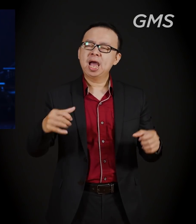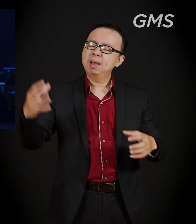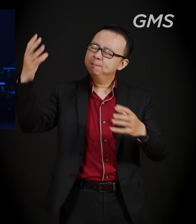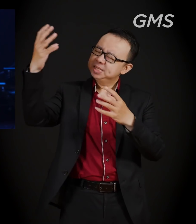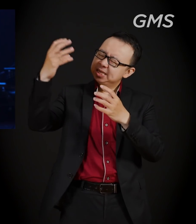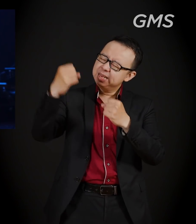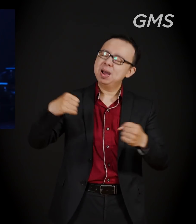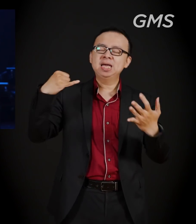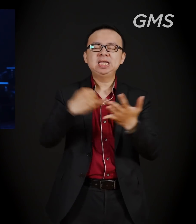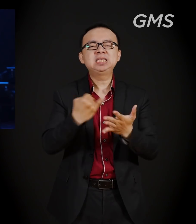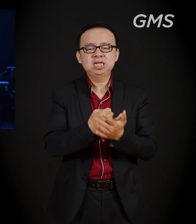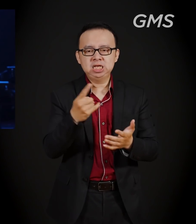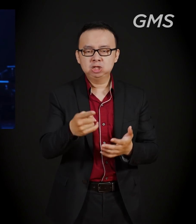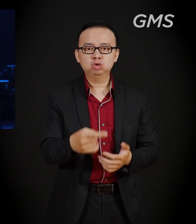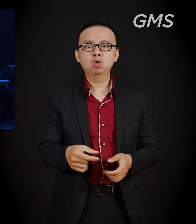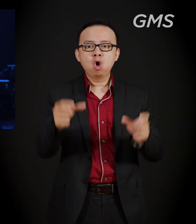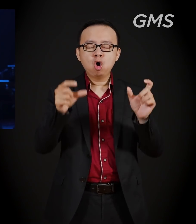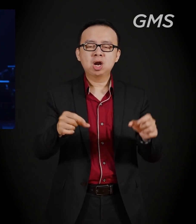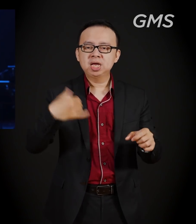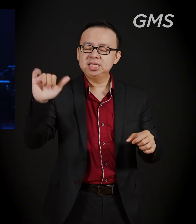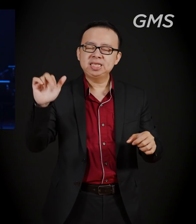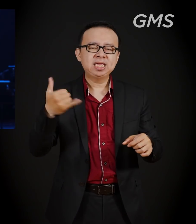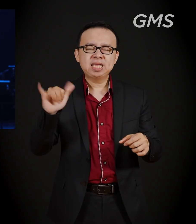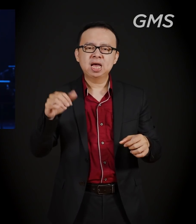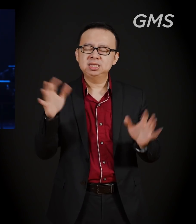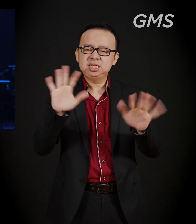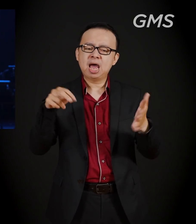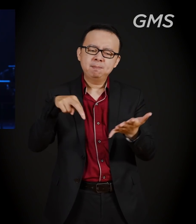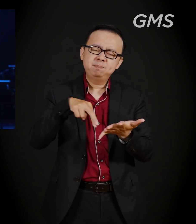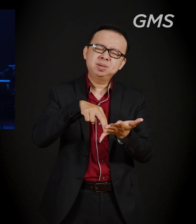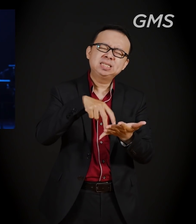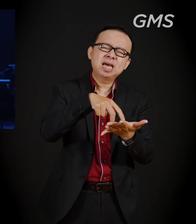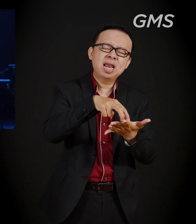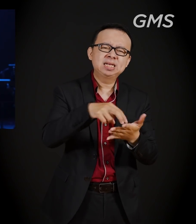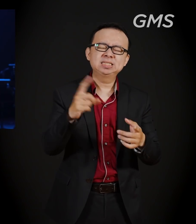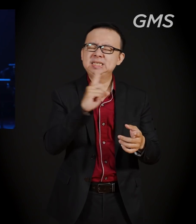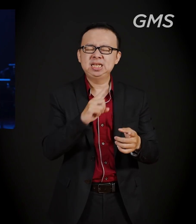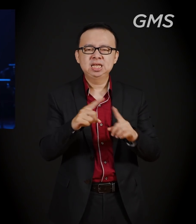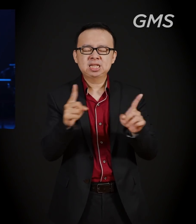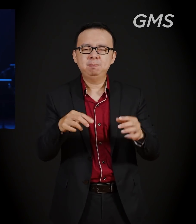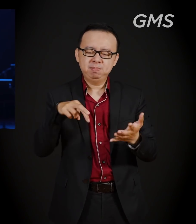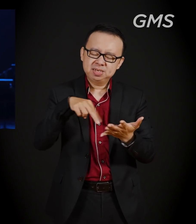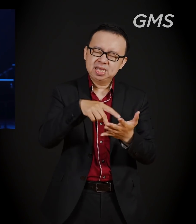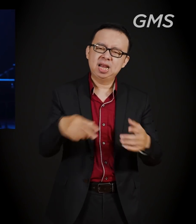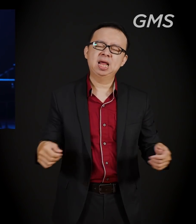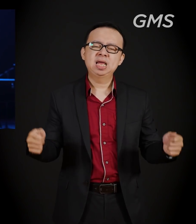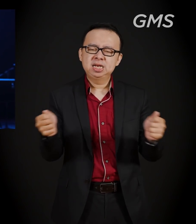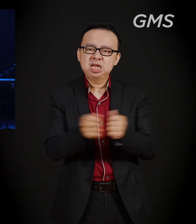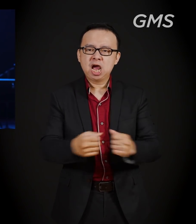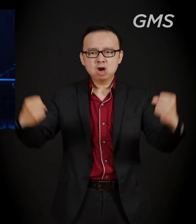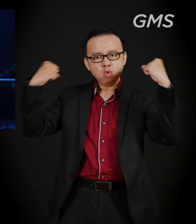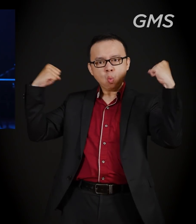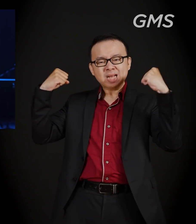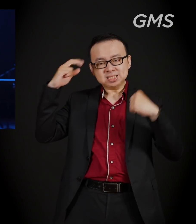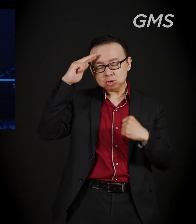hati buat Injil adalah orang yang tidak lagi berjalan hanya dengan agama. Tapi dia berjalan dengan kuasa. Yang setuju sama saya katakan kuasa.